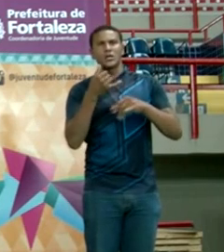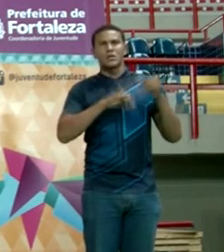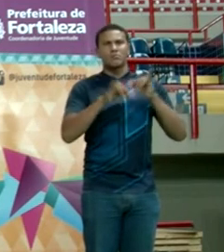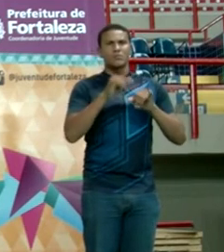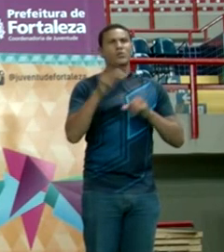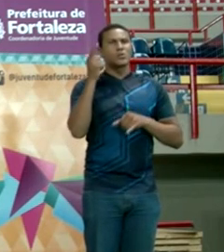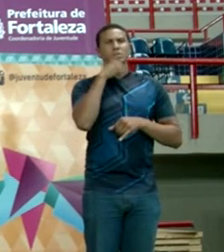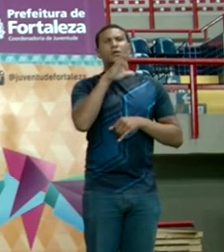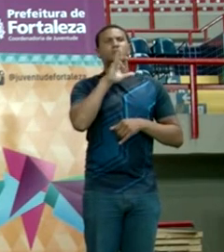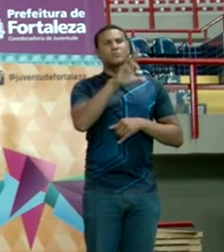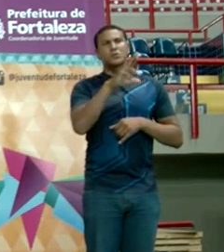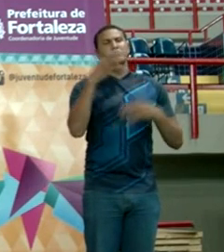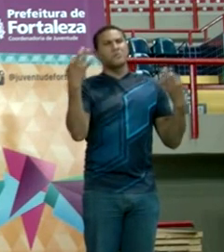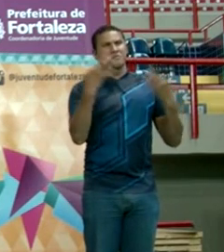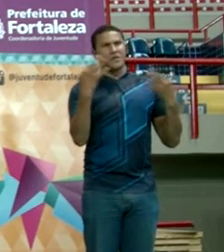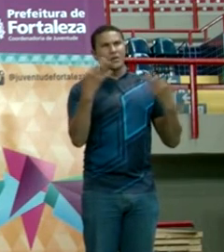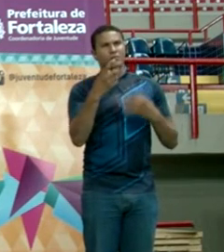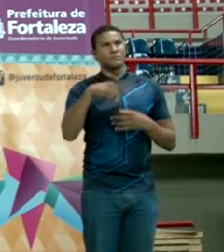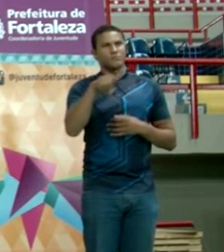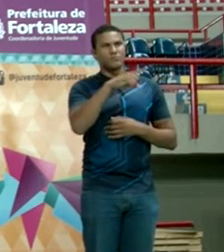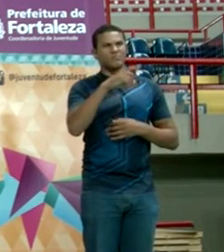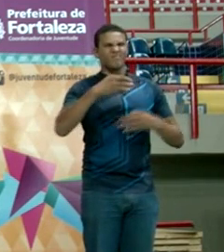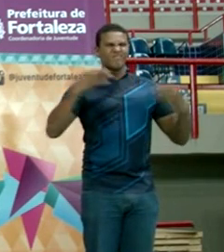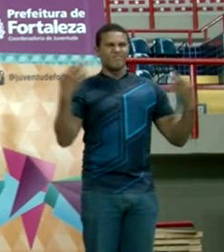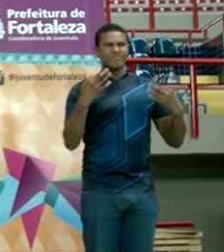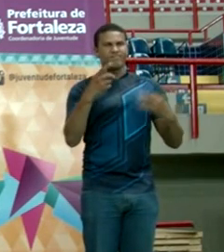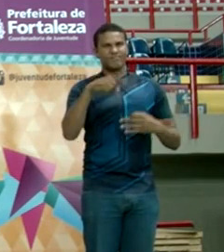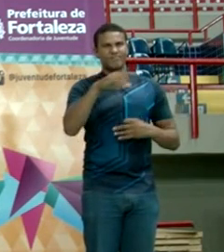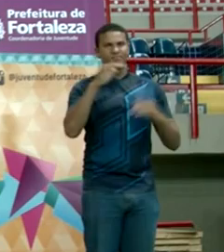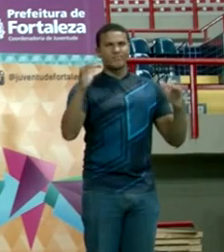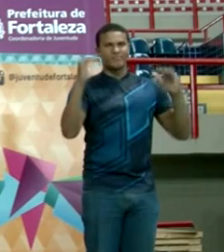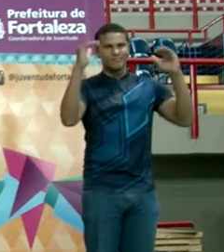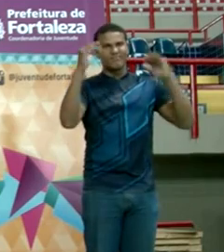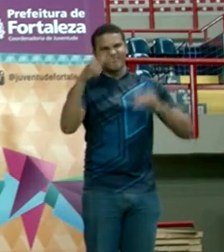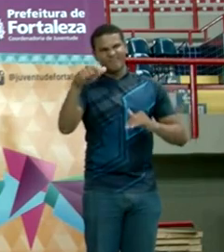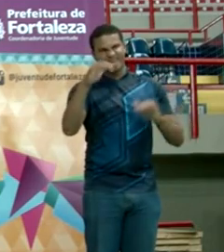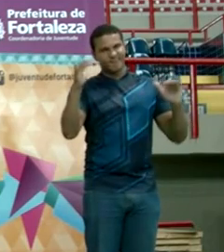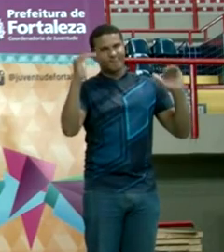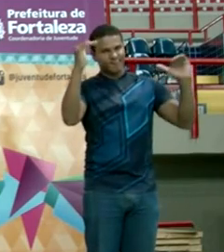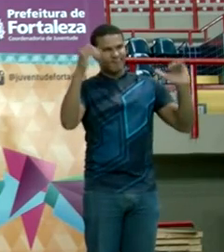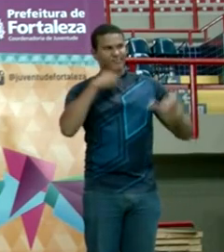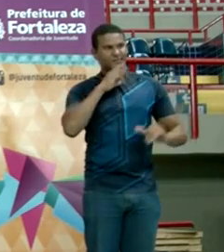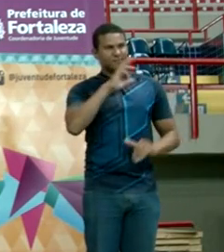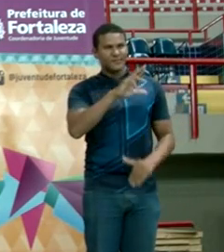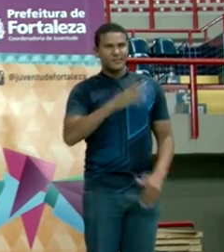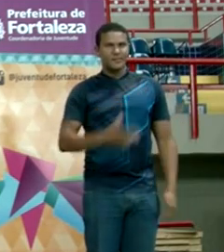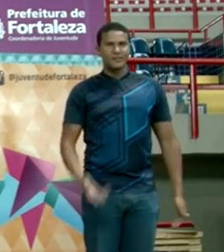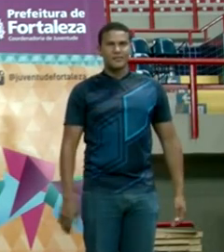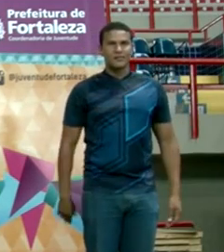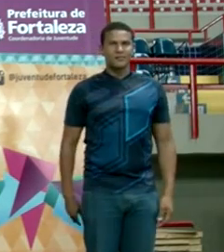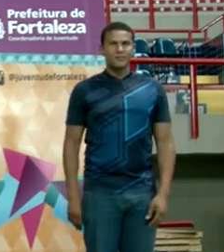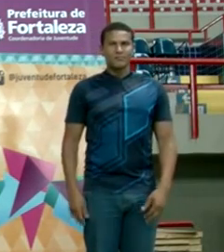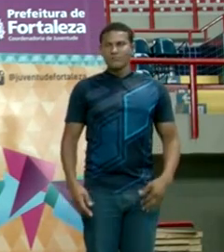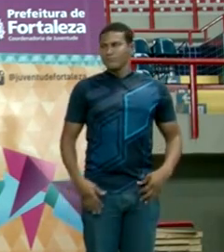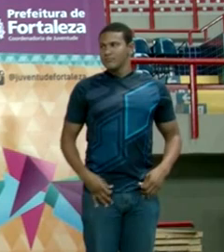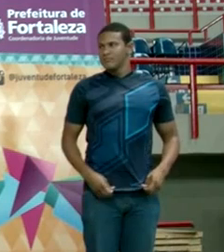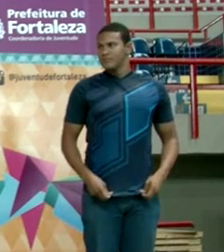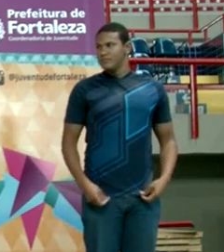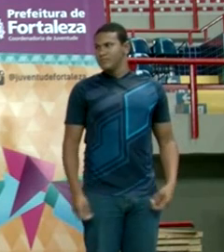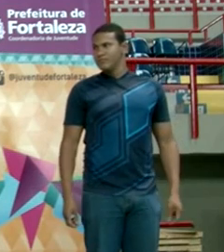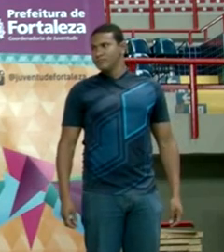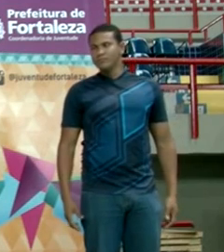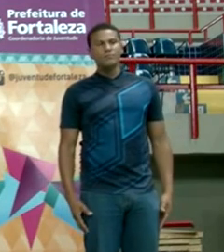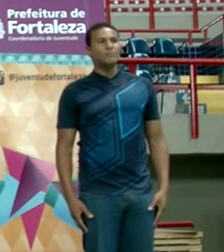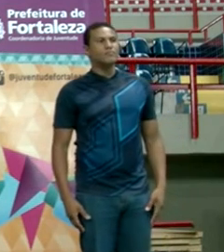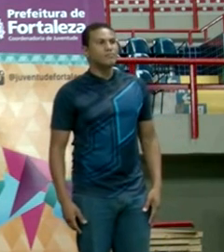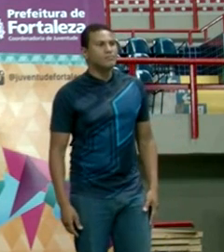dar um show de resposta aí para vocês. Que vocês merecem a resposta da altura de vocês, fantástica. Tá certo? E aqui,